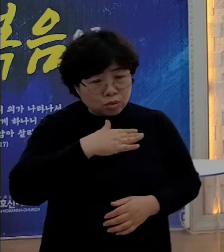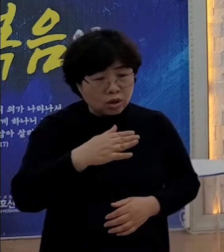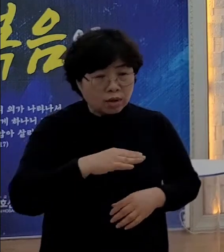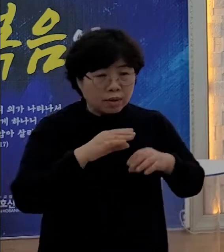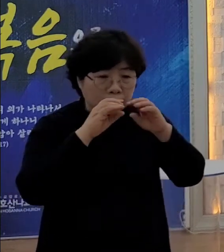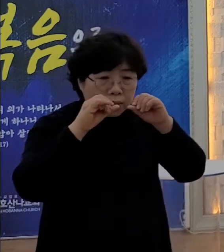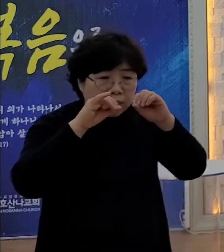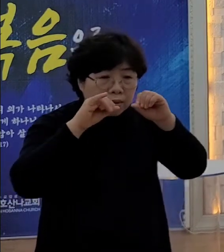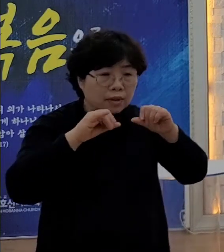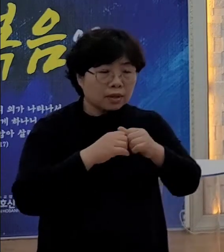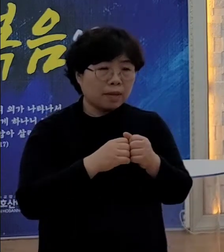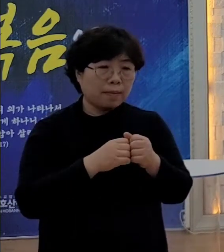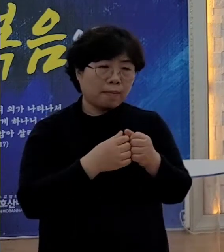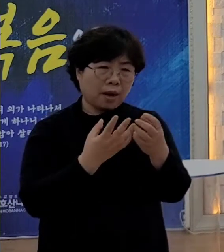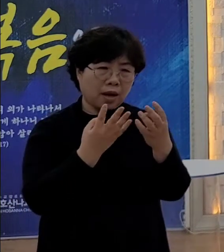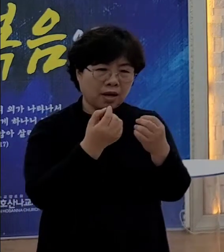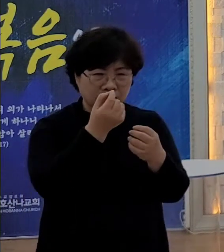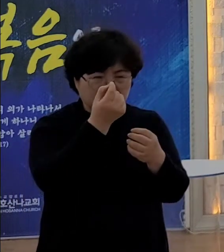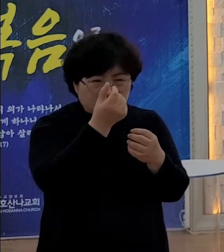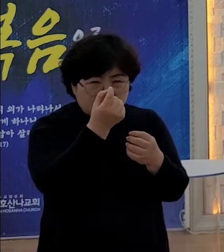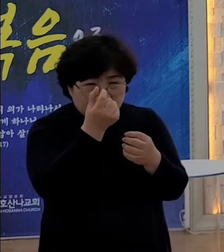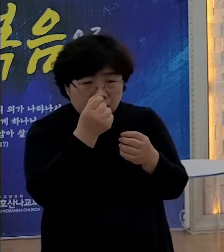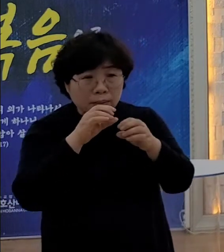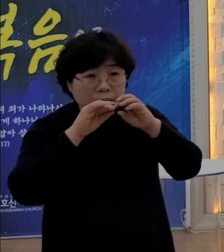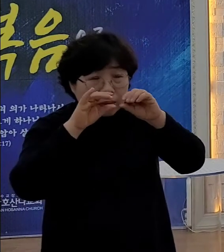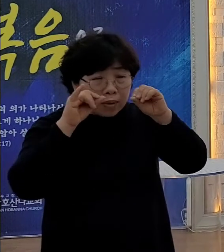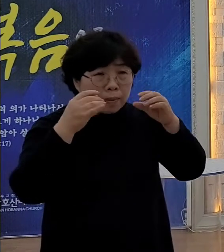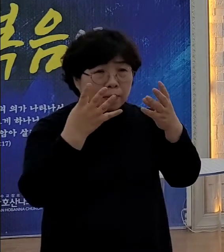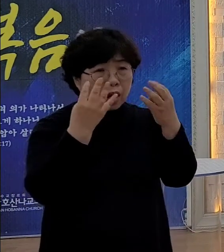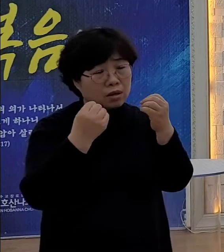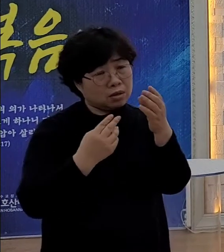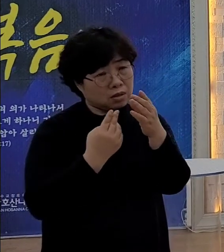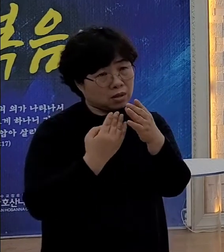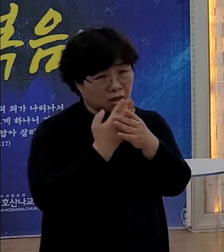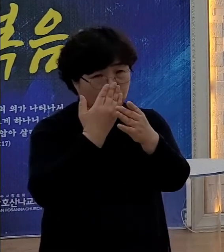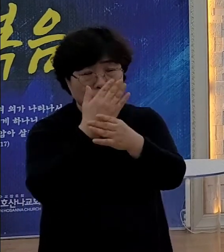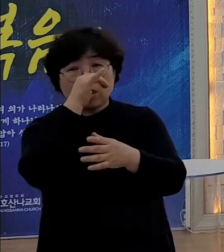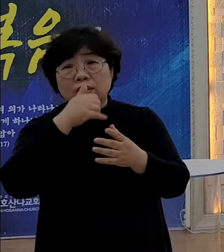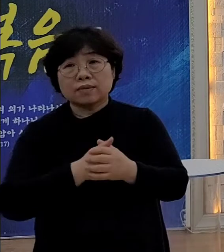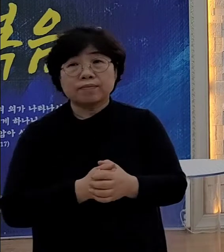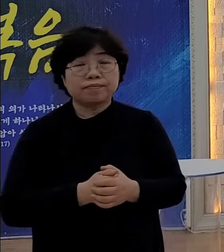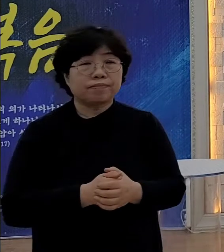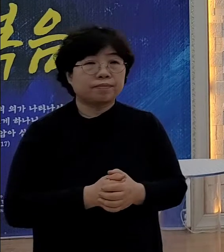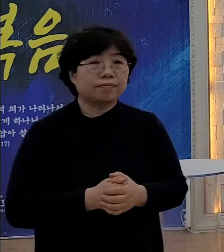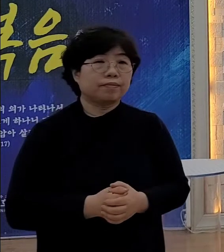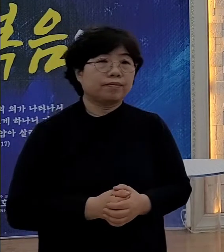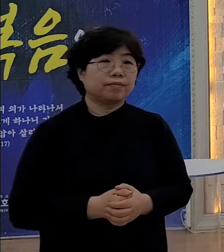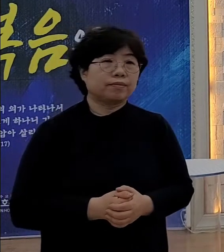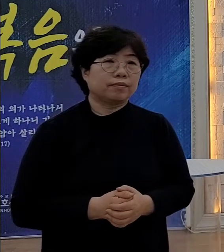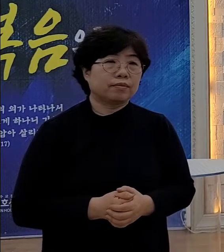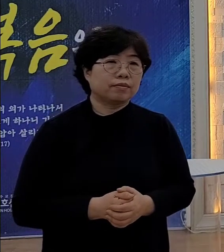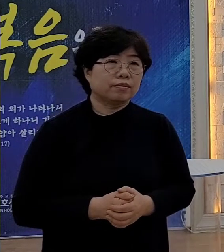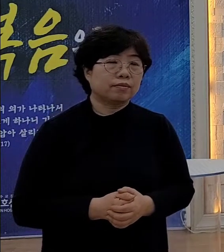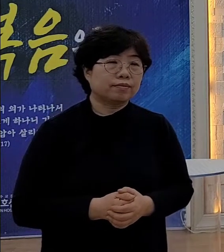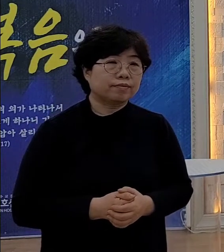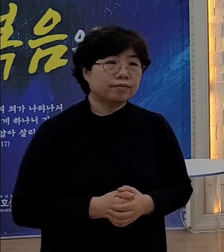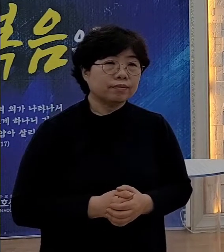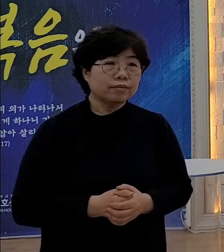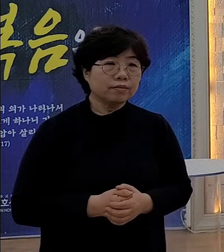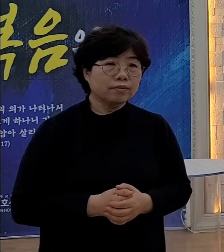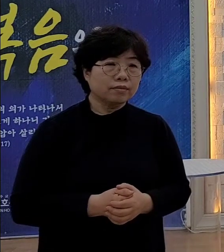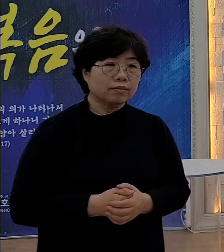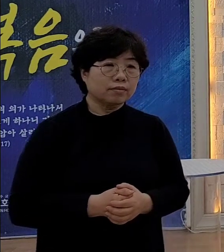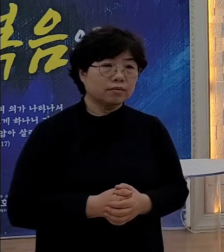미세먼지가 지금 생기고 있습니다. 여러분 어제 보셨죠? 아침에 얼마나 양산도 미세먼지가 아주